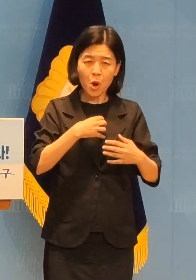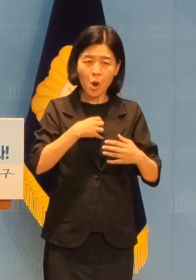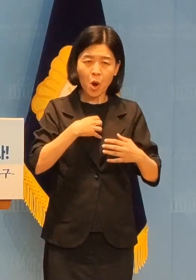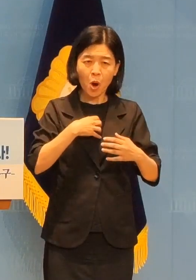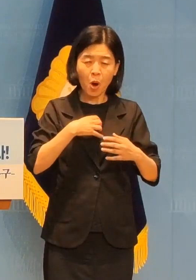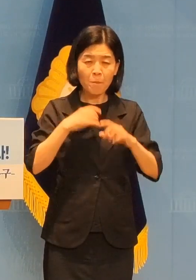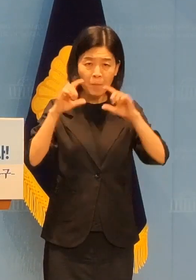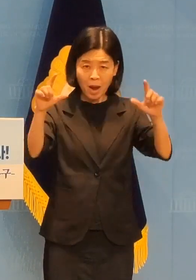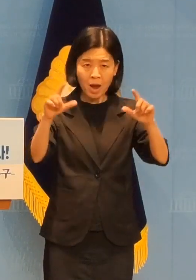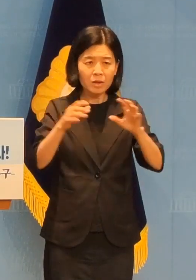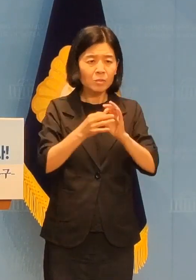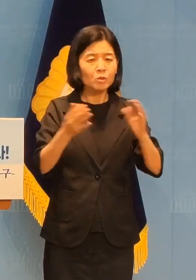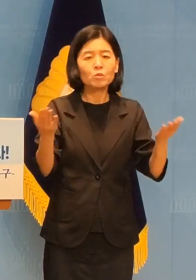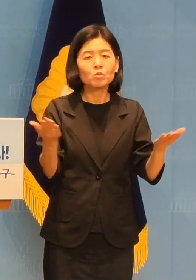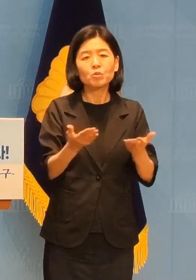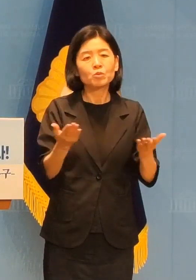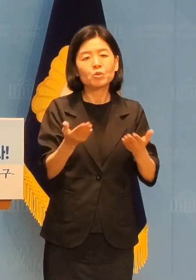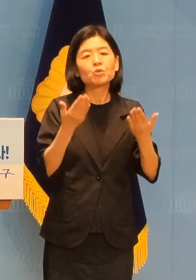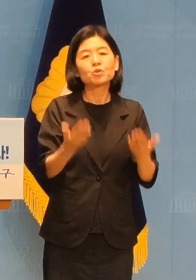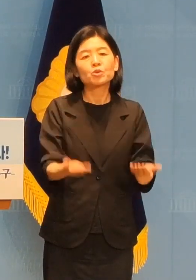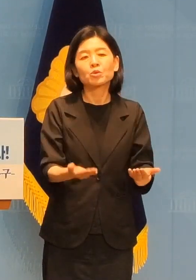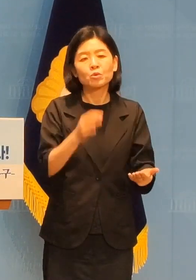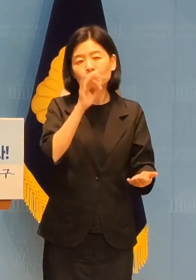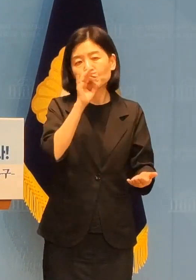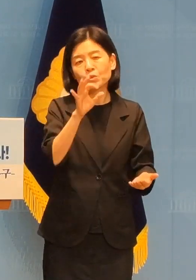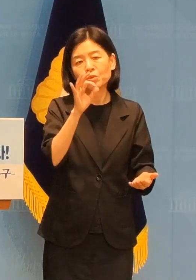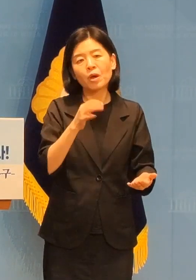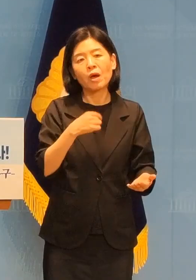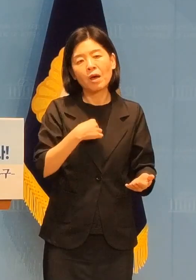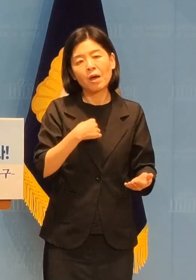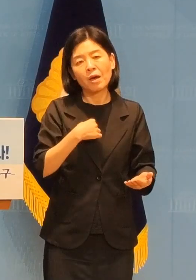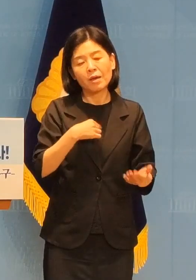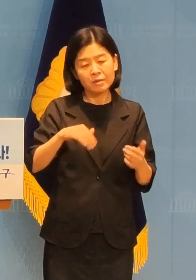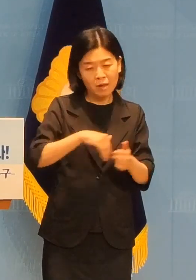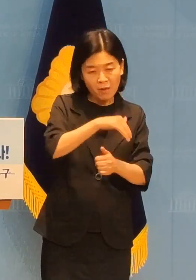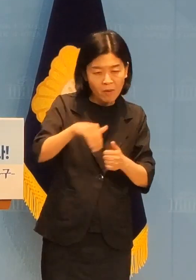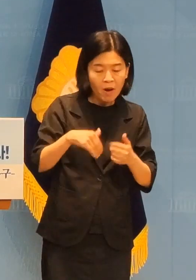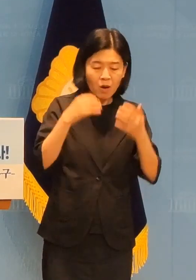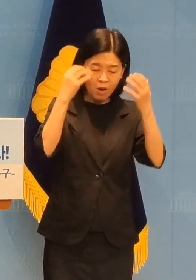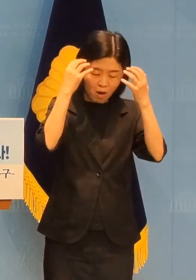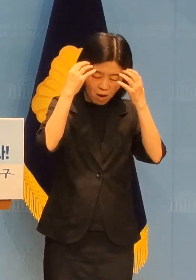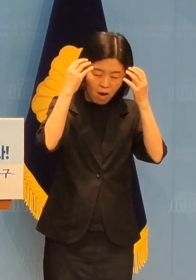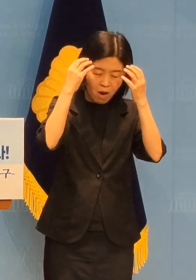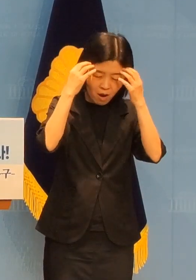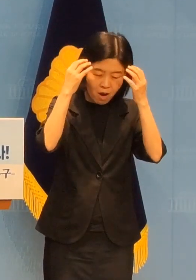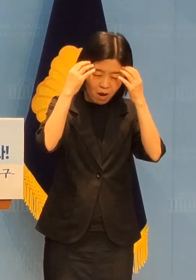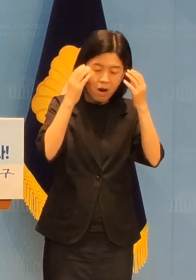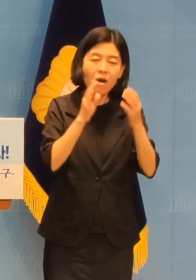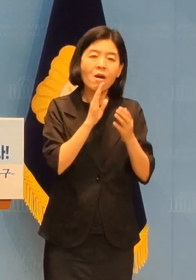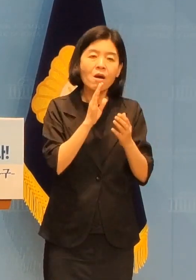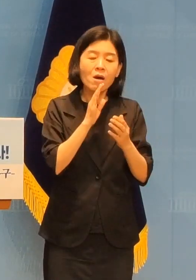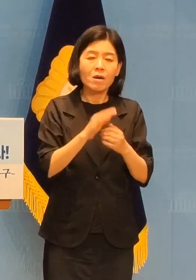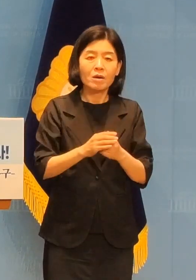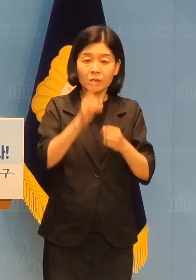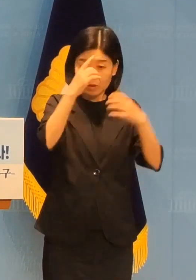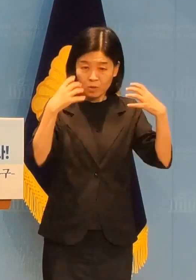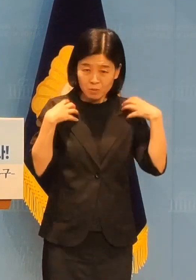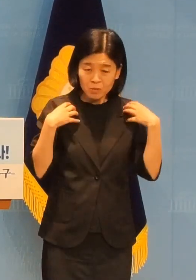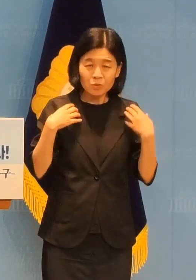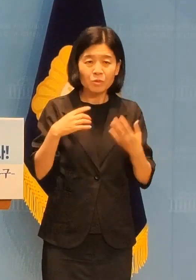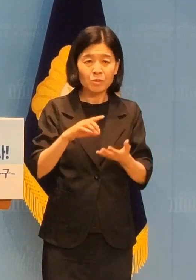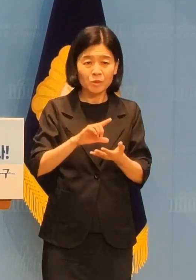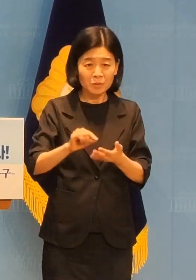수 없는 노동자들의 고충을 짐작하게 되는 시간이었습니다. 정부와 지자체가 연일